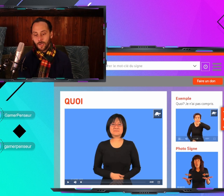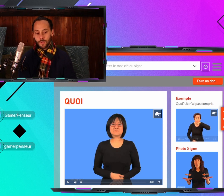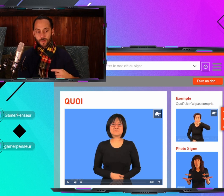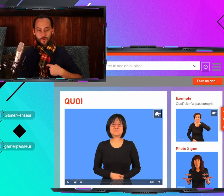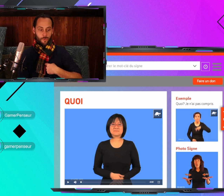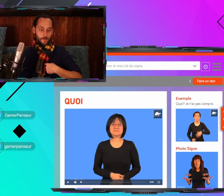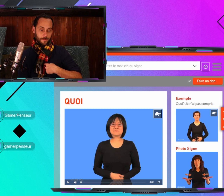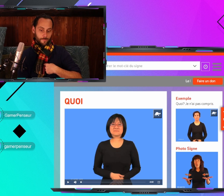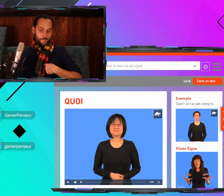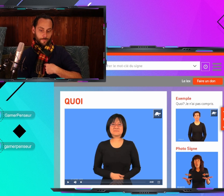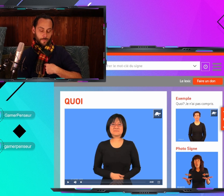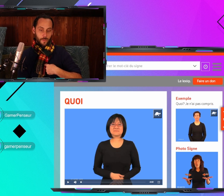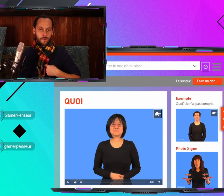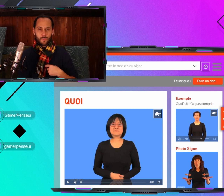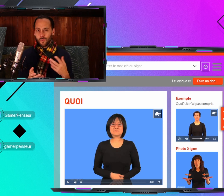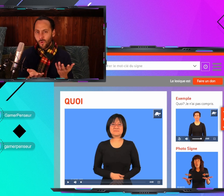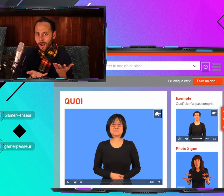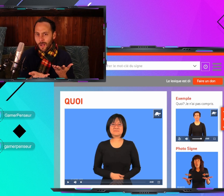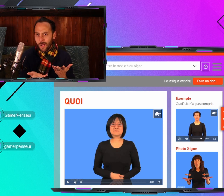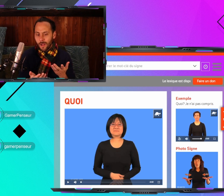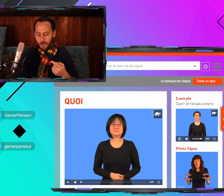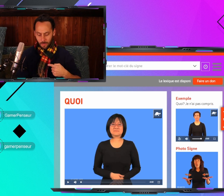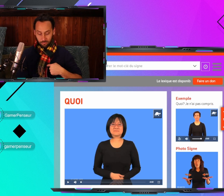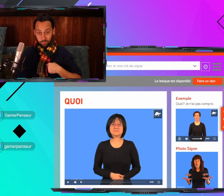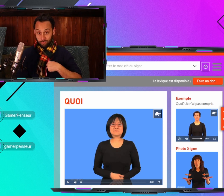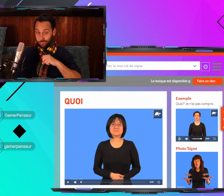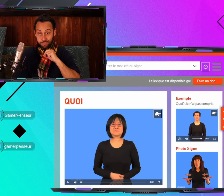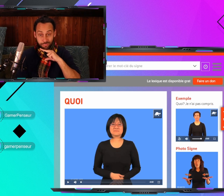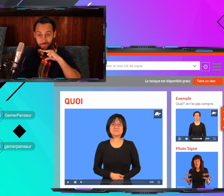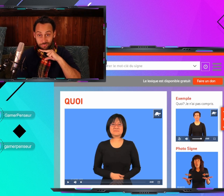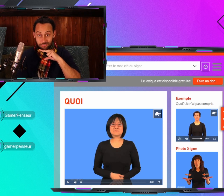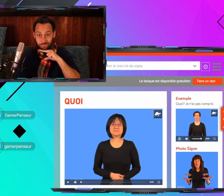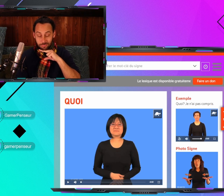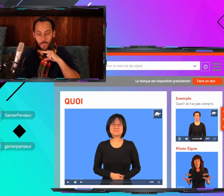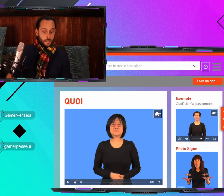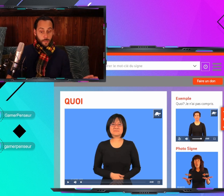Ouais, elle se pointe. Quoi?